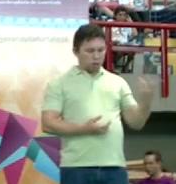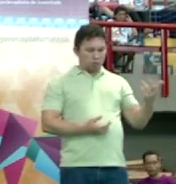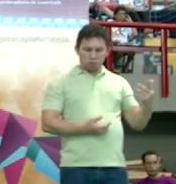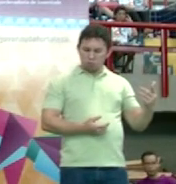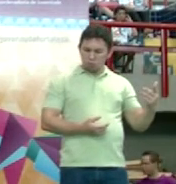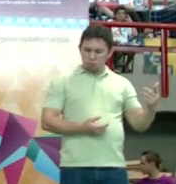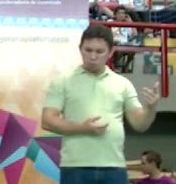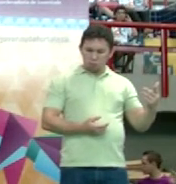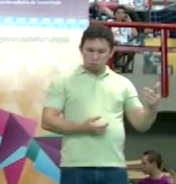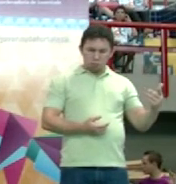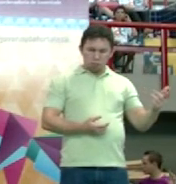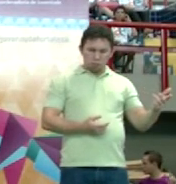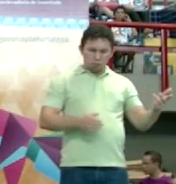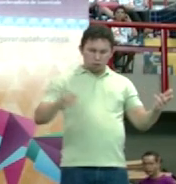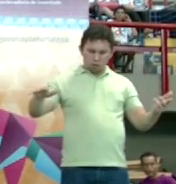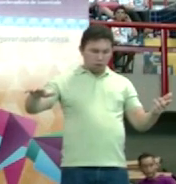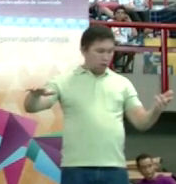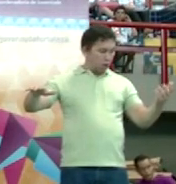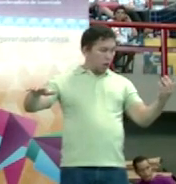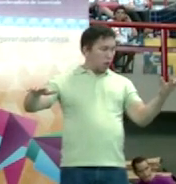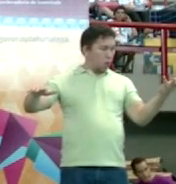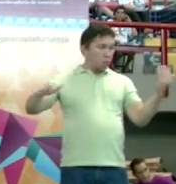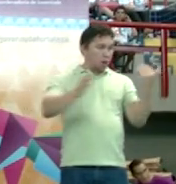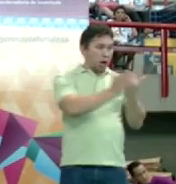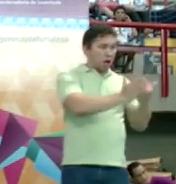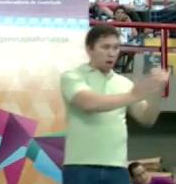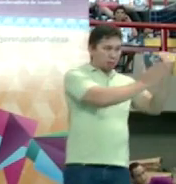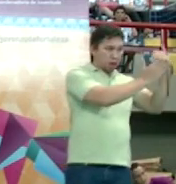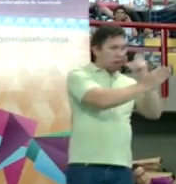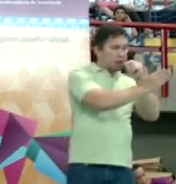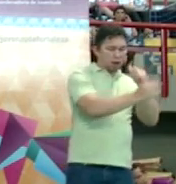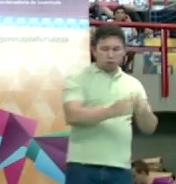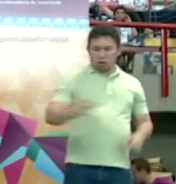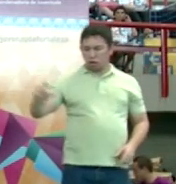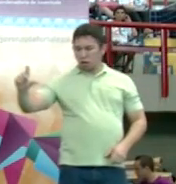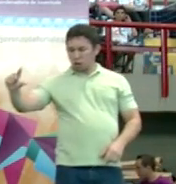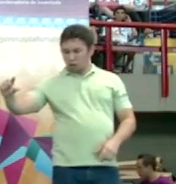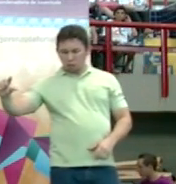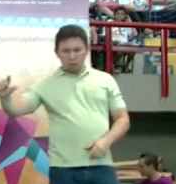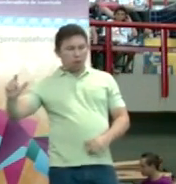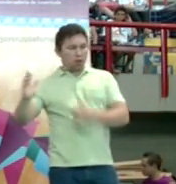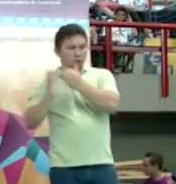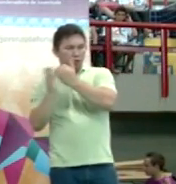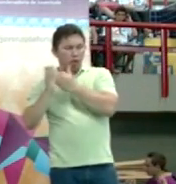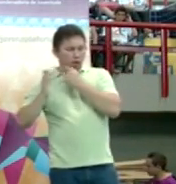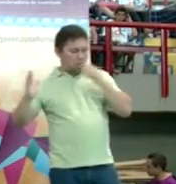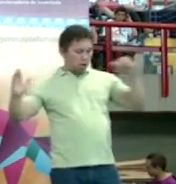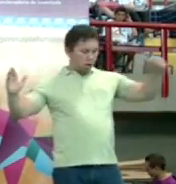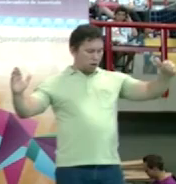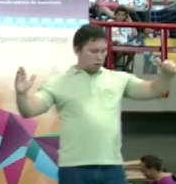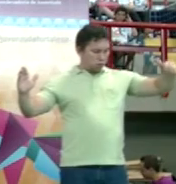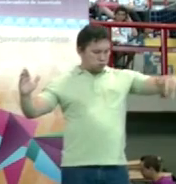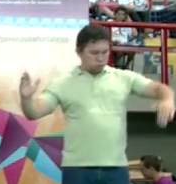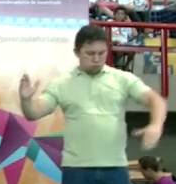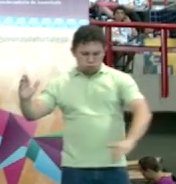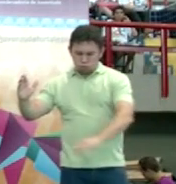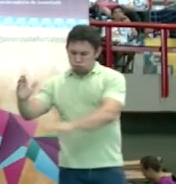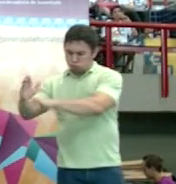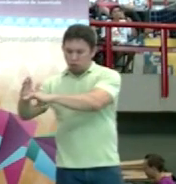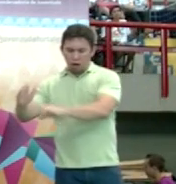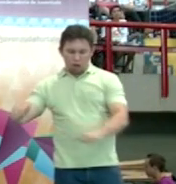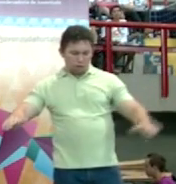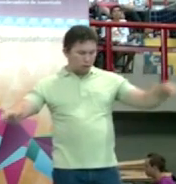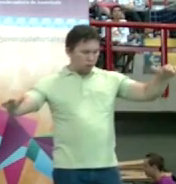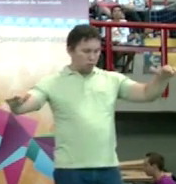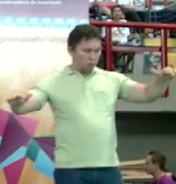mais, para encher quem tem menos? E quando é que cessa esse fluxo? Quando atingir a mesma quantidade